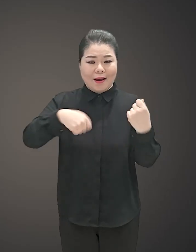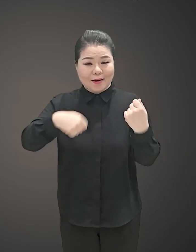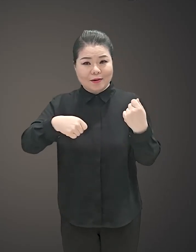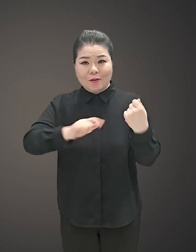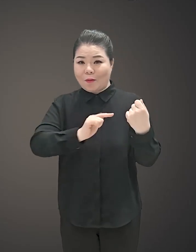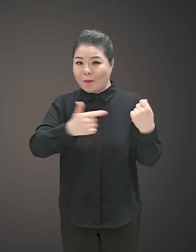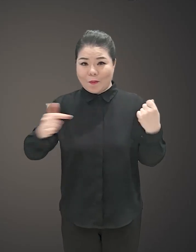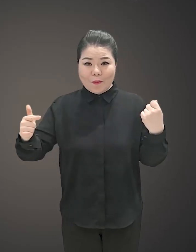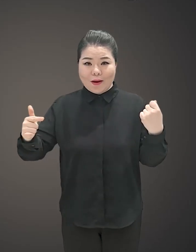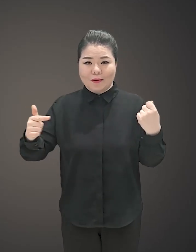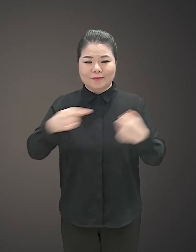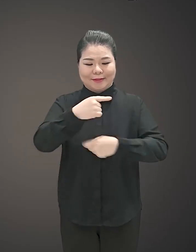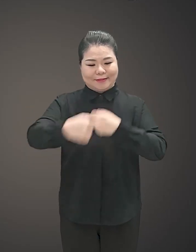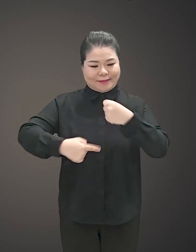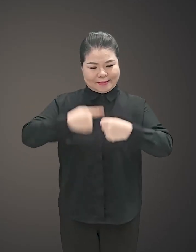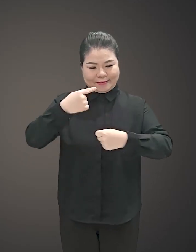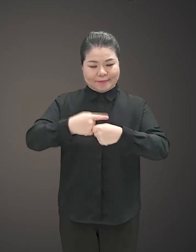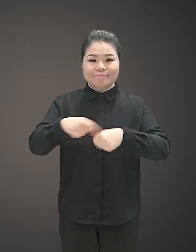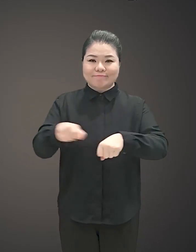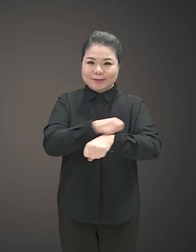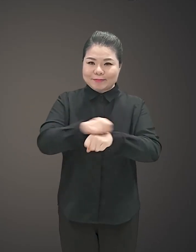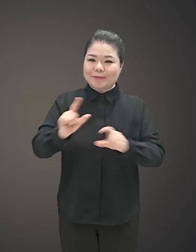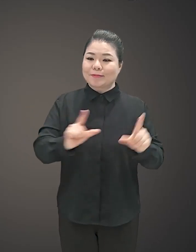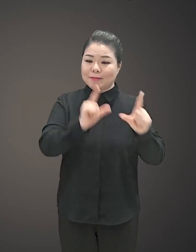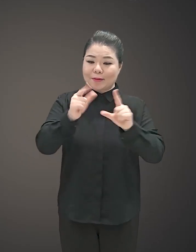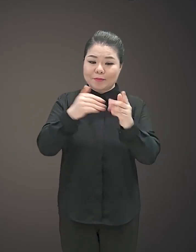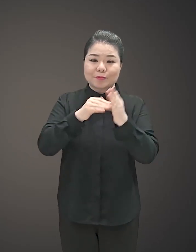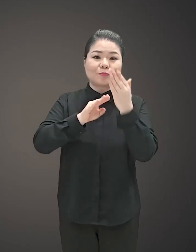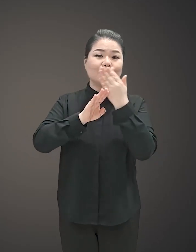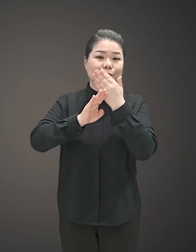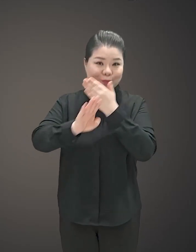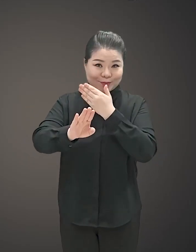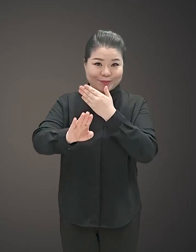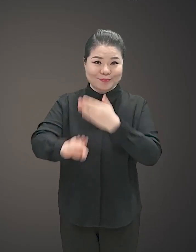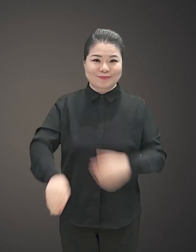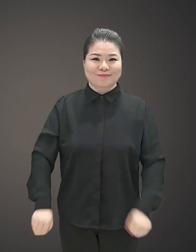요리하기, 악기 연주하기를 하며 특별한 사계절을 보내고 나니